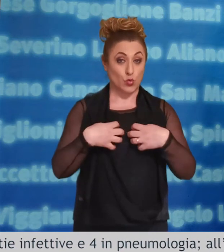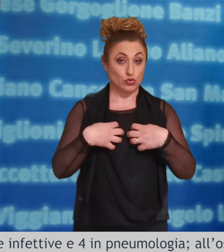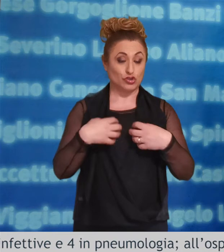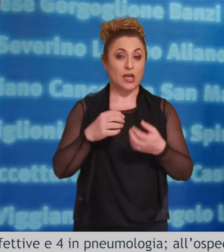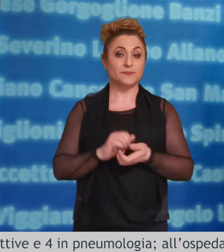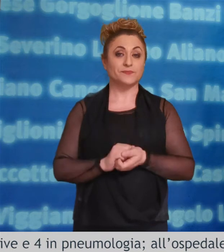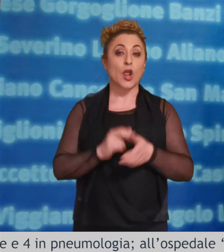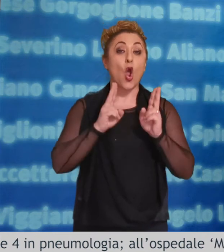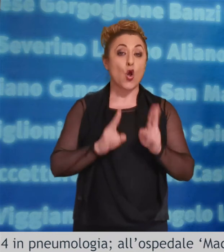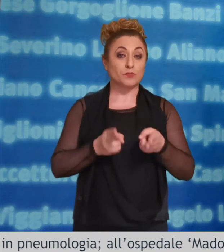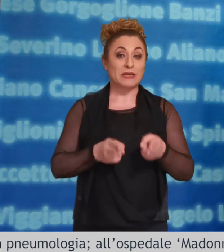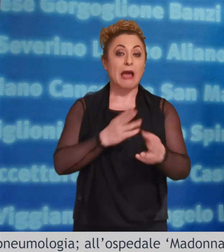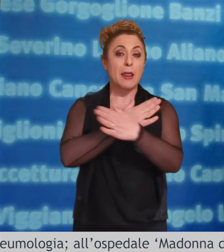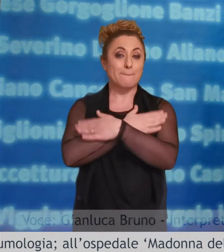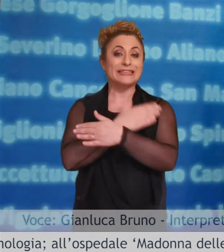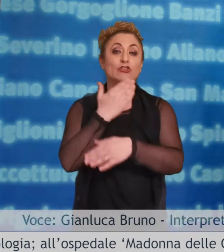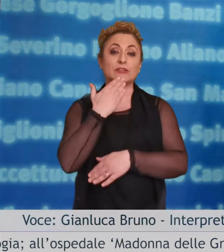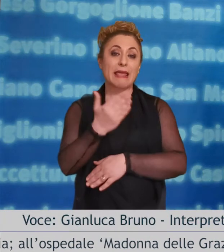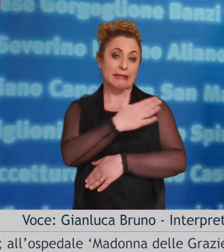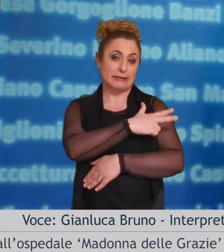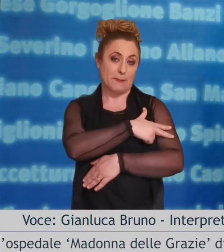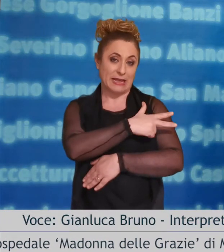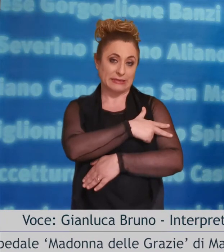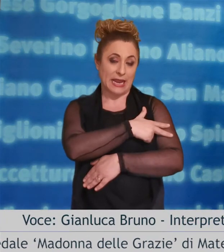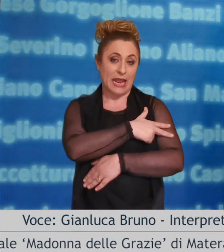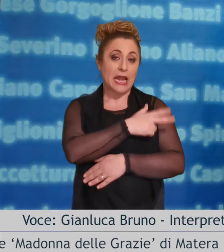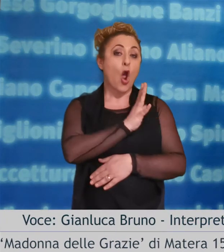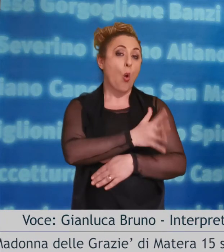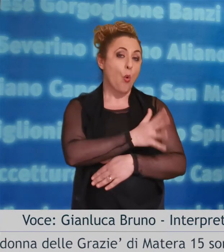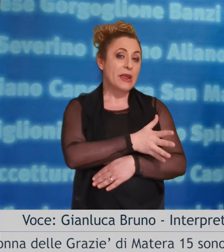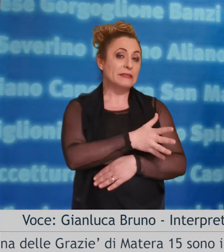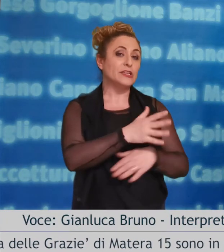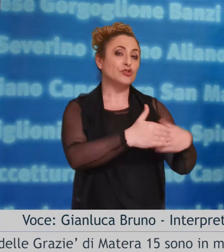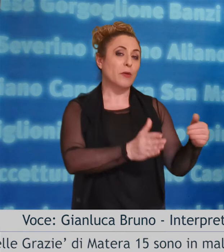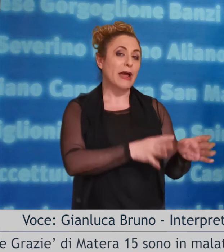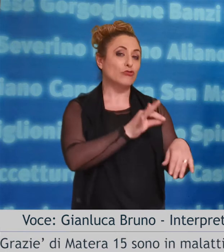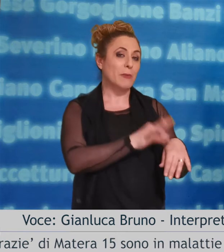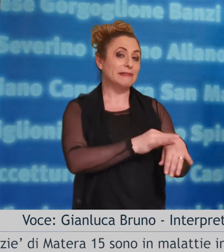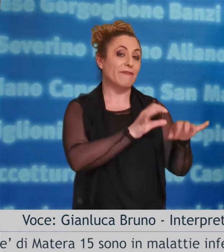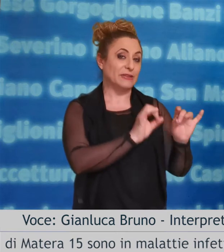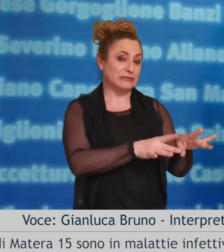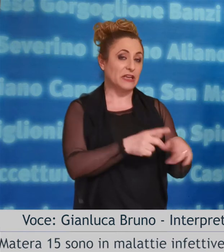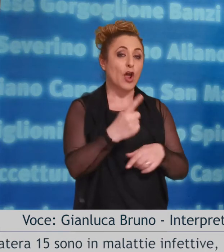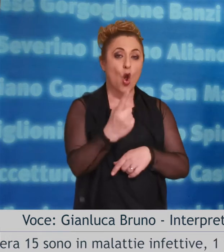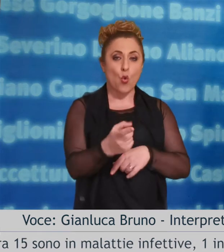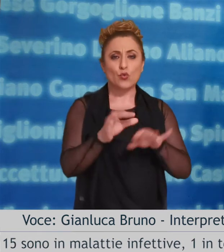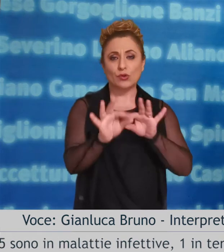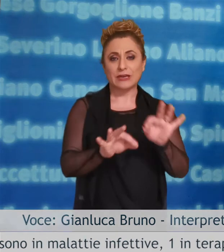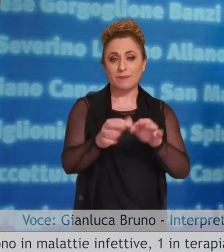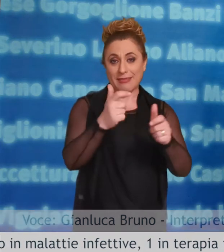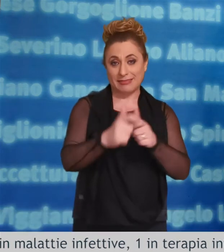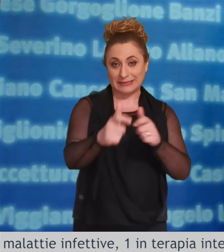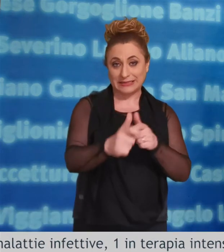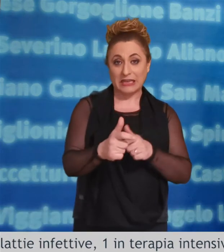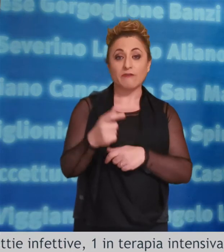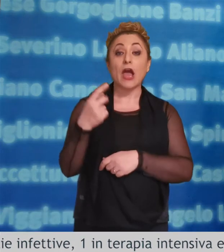all'ospedale madonna delle grazie di matera 15 sono i malattie infettive uno è in terapia intensiva e